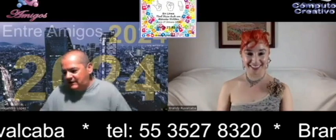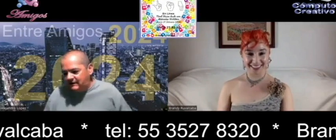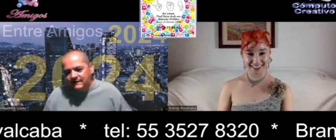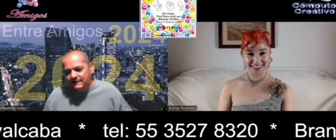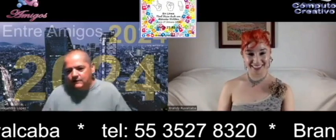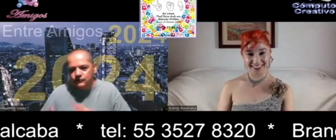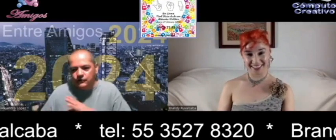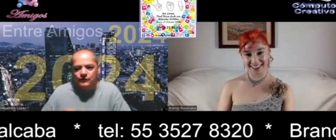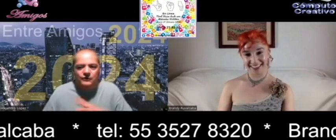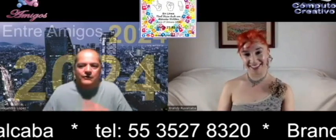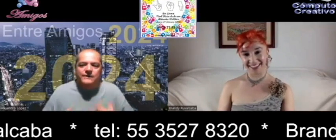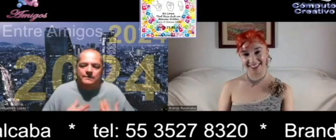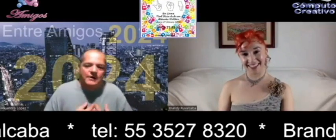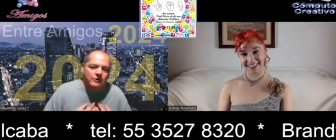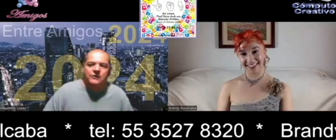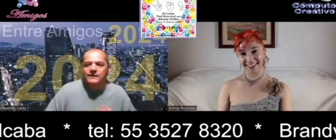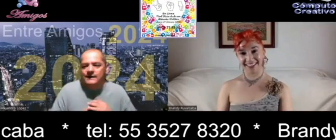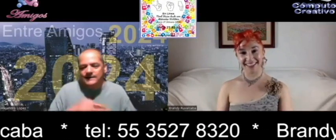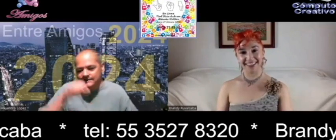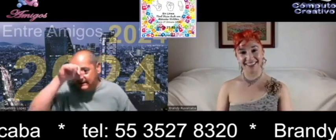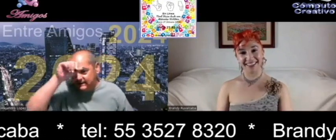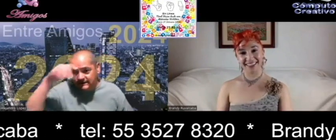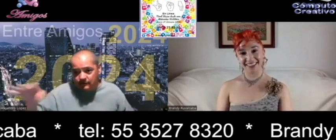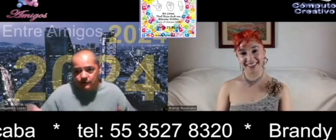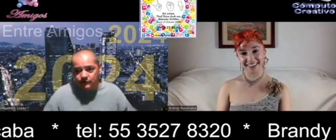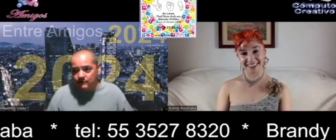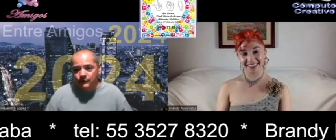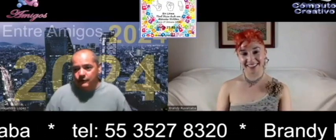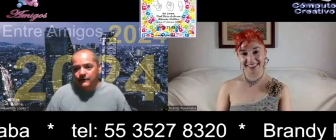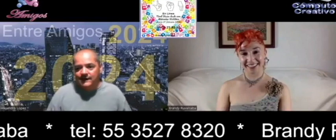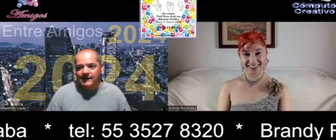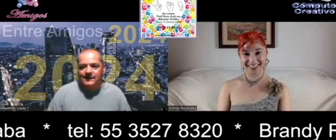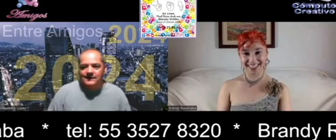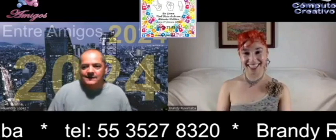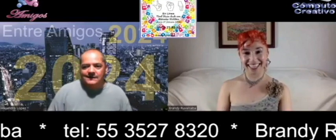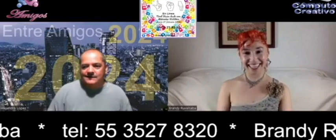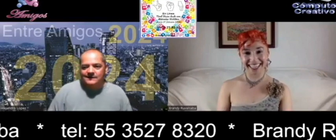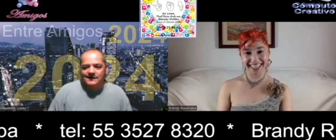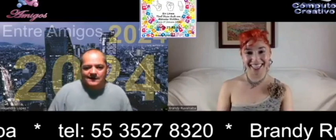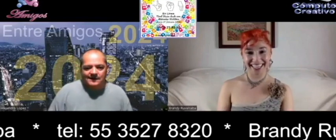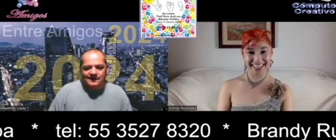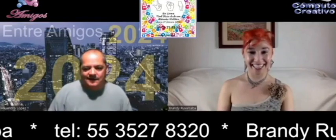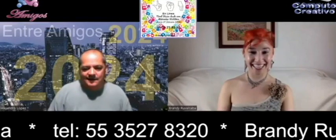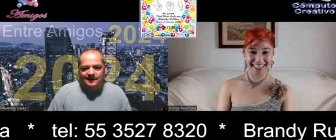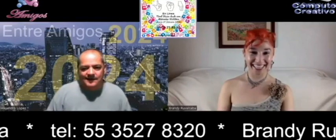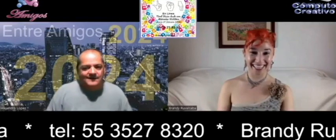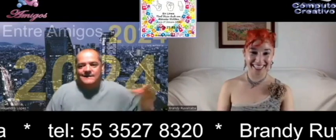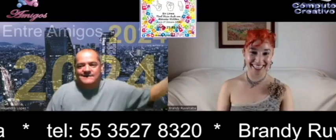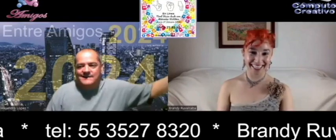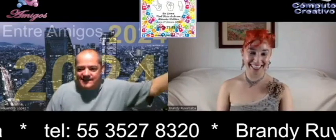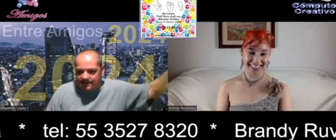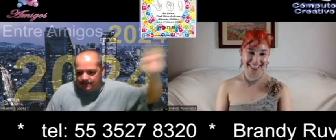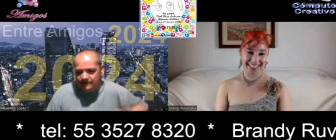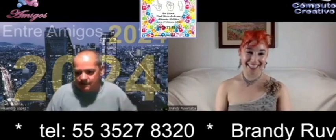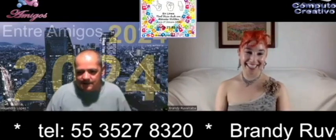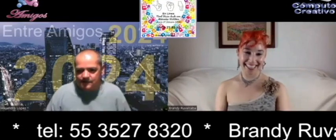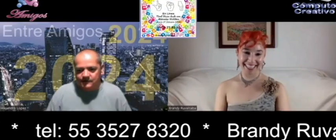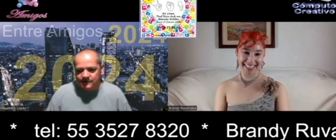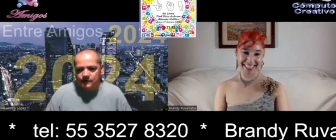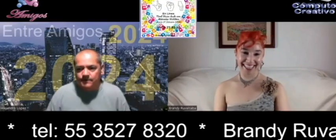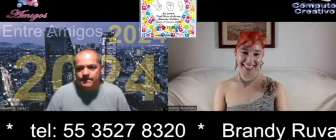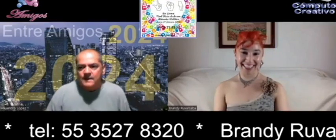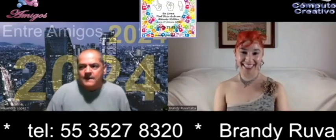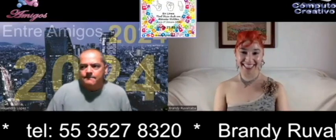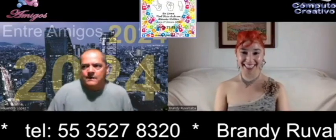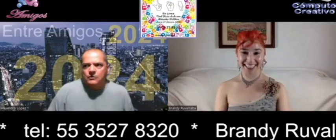no sé, te desilusionó y te pegó y andas ahí chillando con todo el mundo de que esta desgraciada me hizo tal